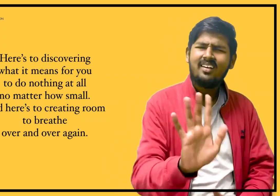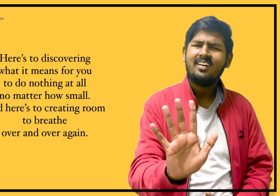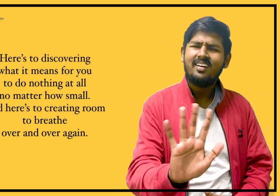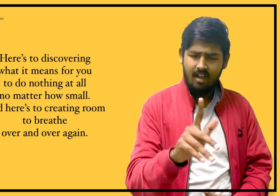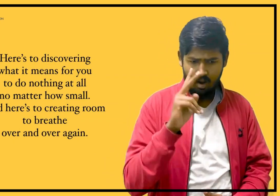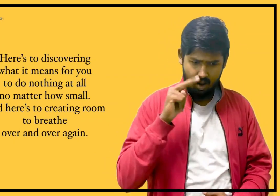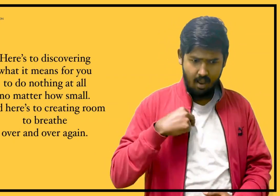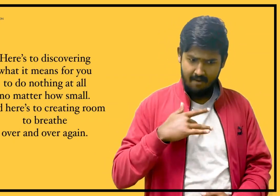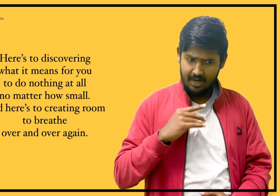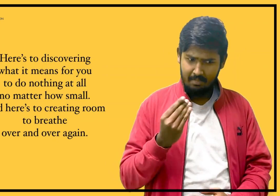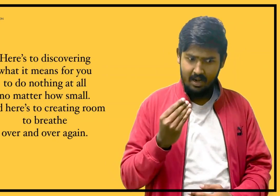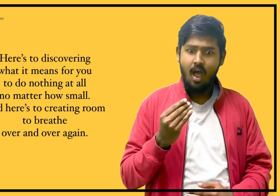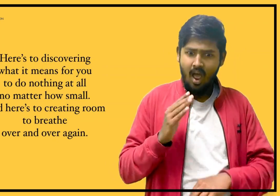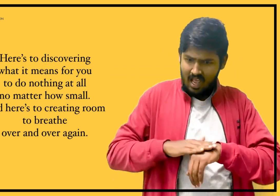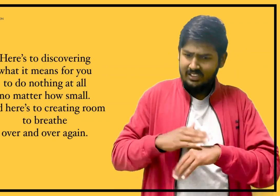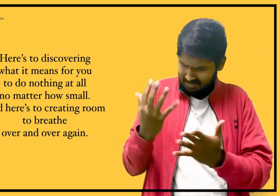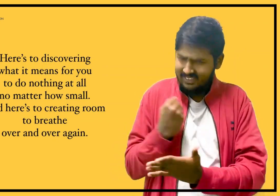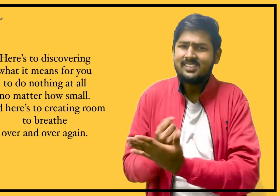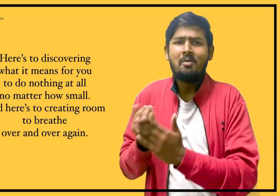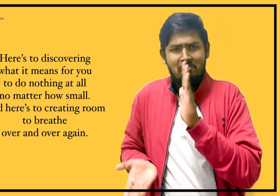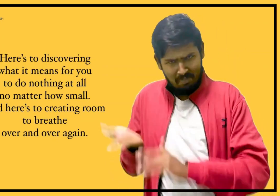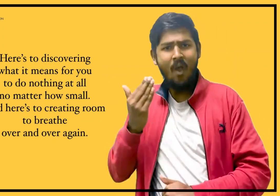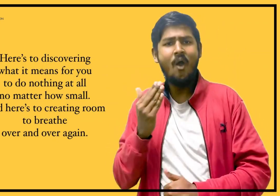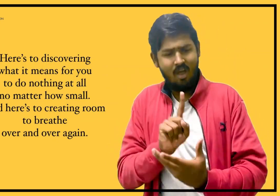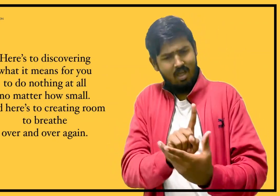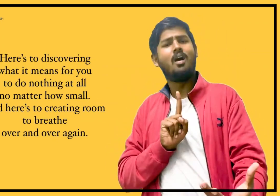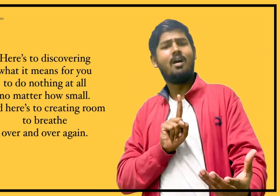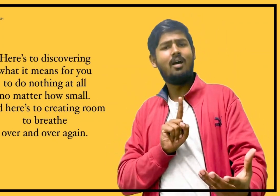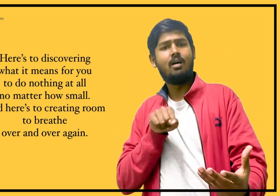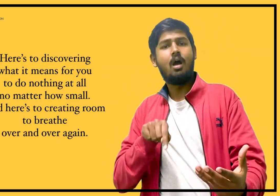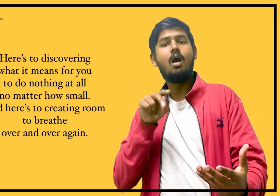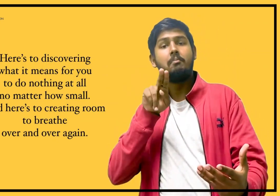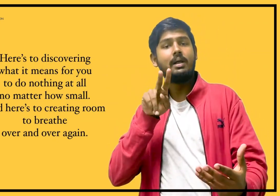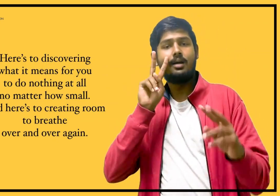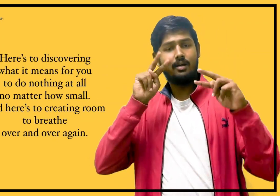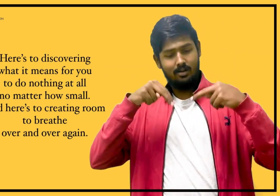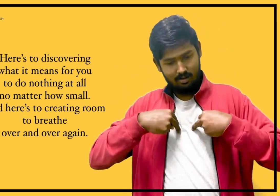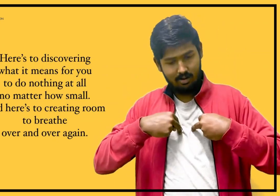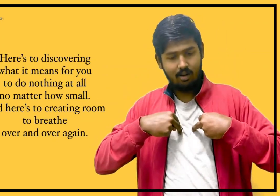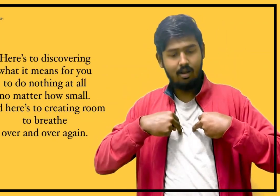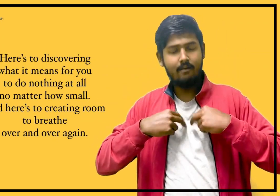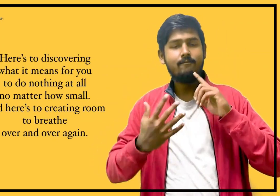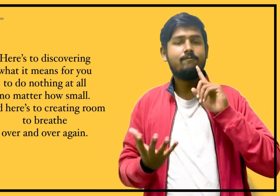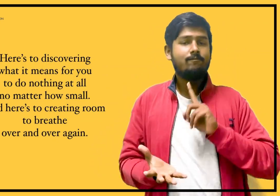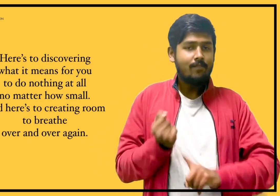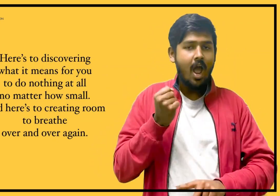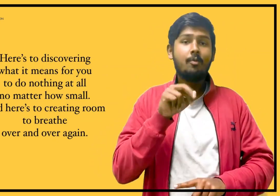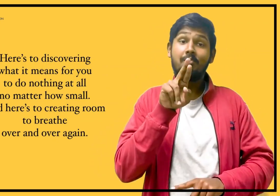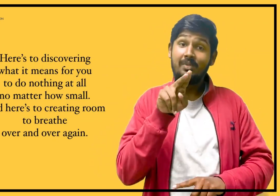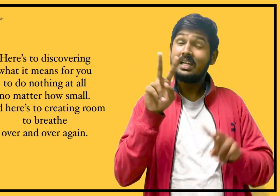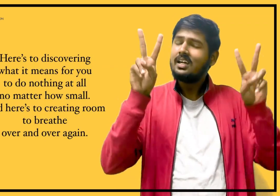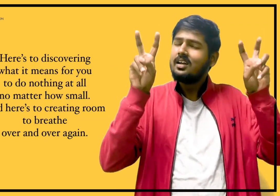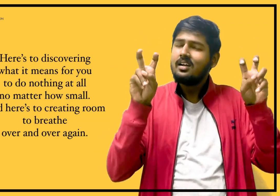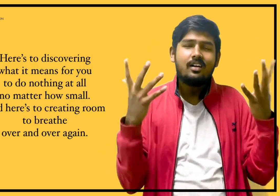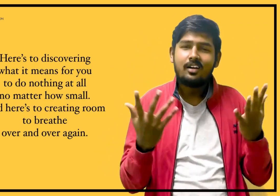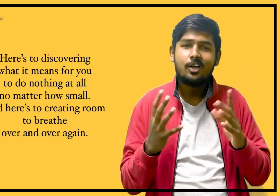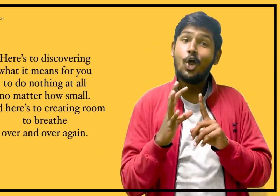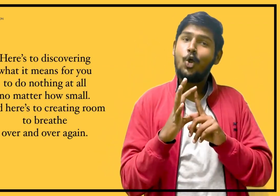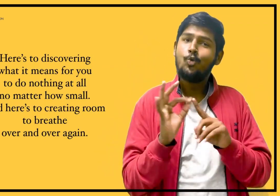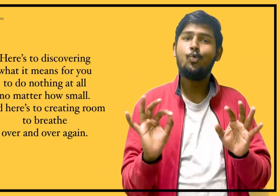काम, तभी जाके आप मत कीजिए, थोड़ा और समय लीजिए और ऐसे अनुभवों को और अर्जित कीजिए। लेकिन अपने आप को देखना बहुत ज़रूरी